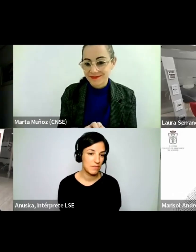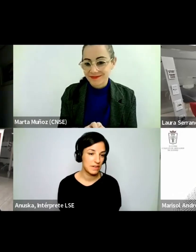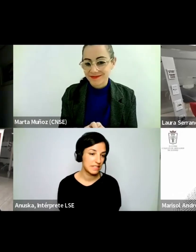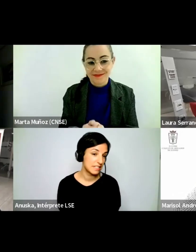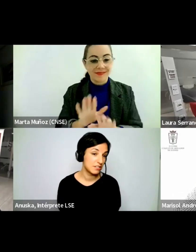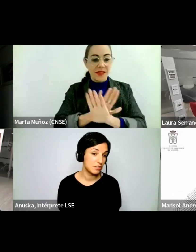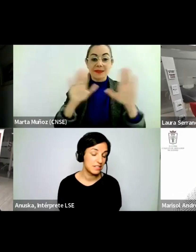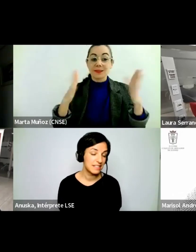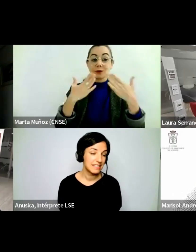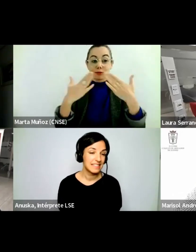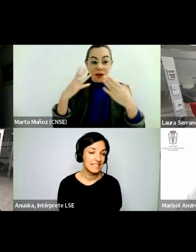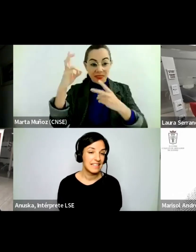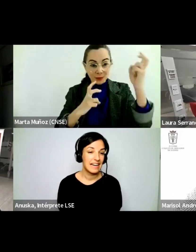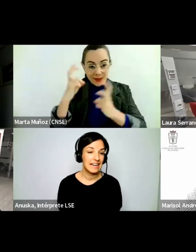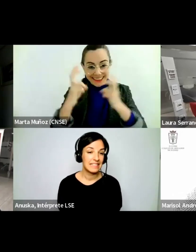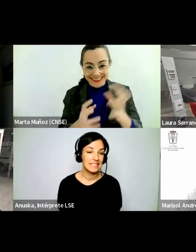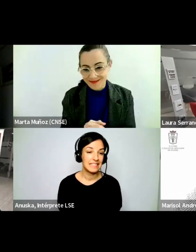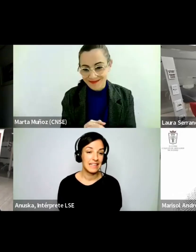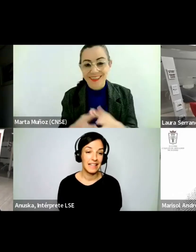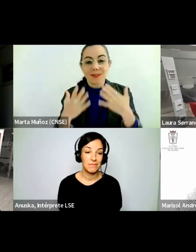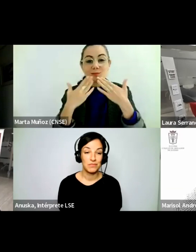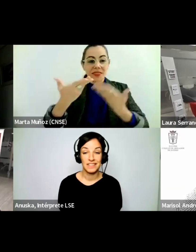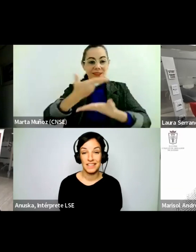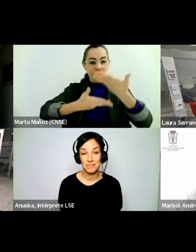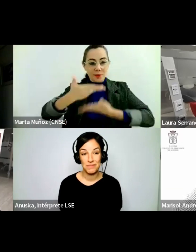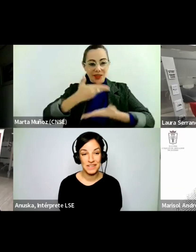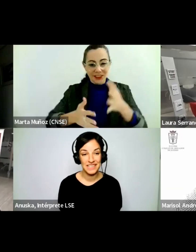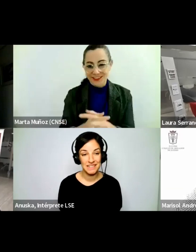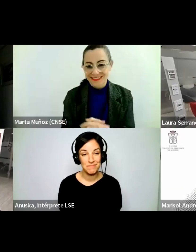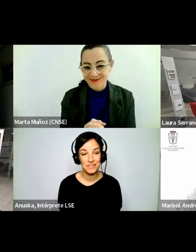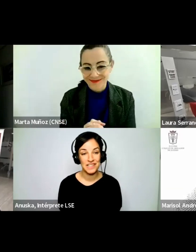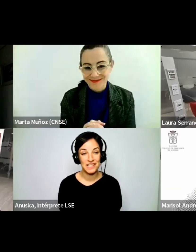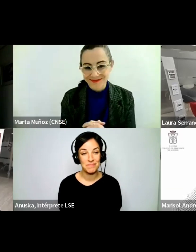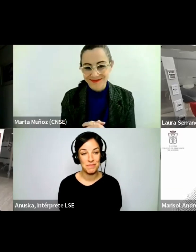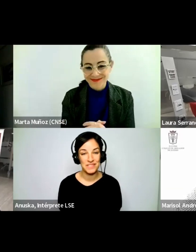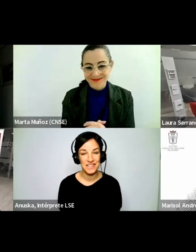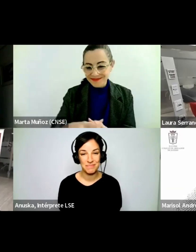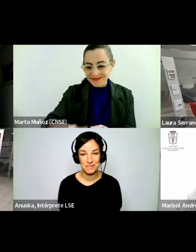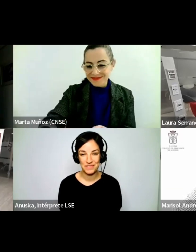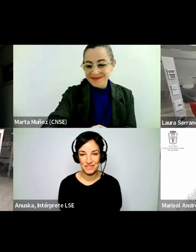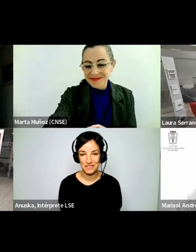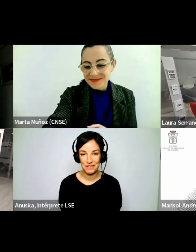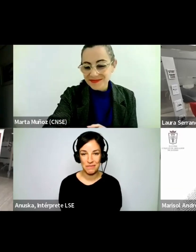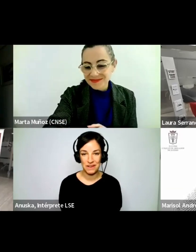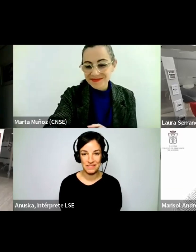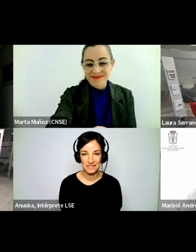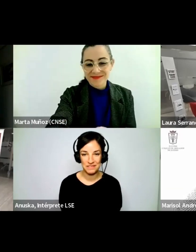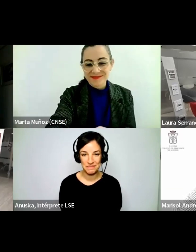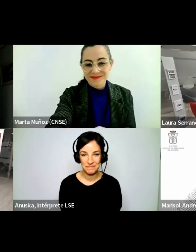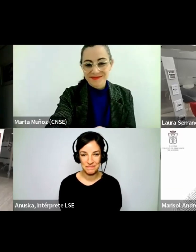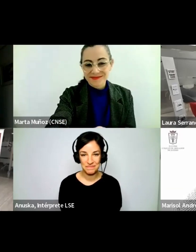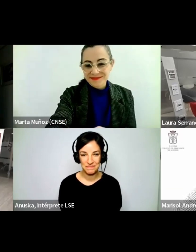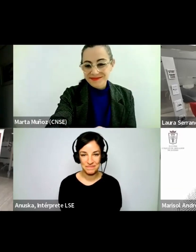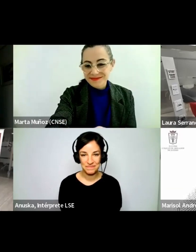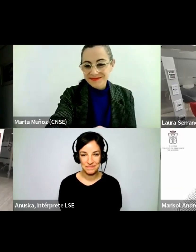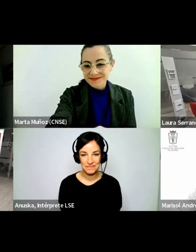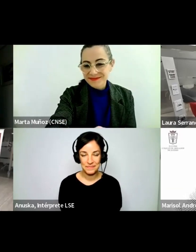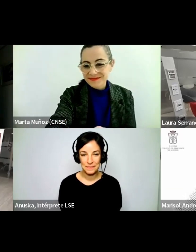asignado en lengua de signos. Así que nada, muchas gracias por venir, muchas gracias por vuestra disposición y colaboración.